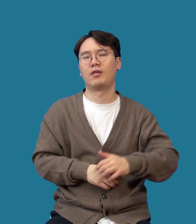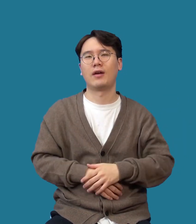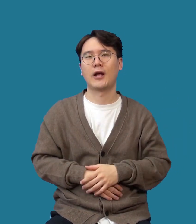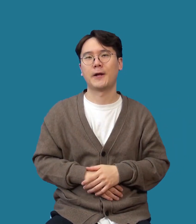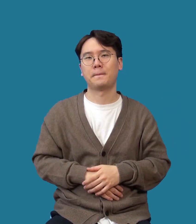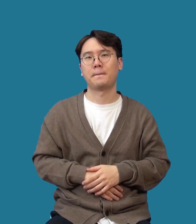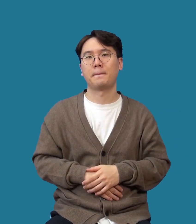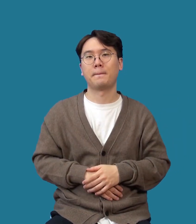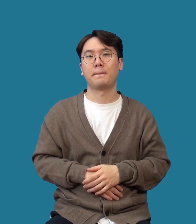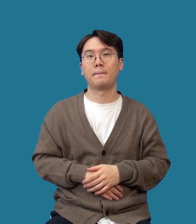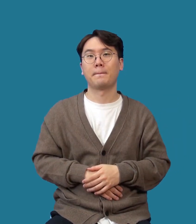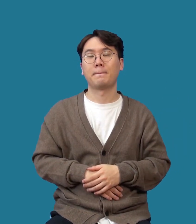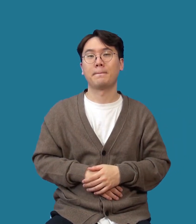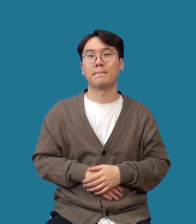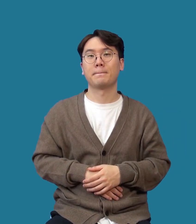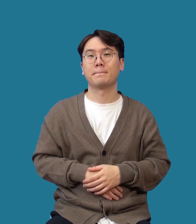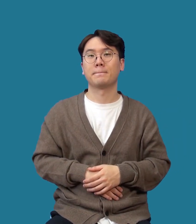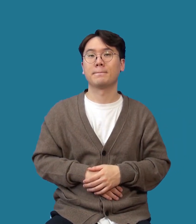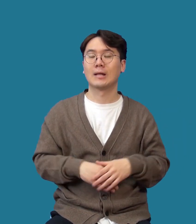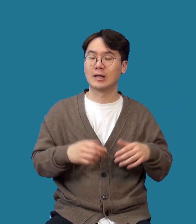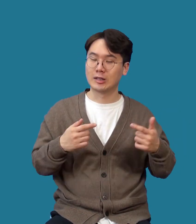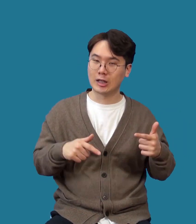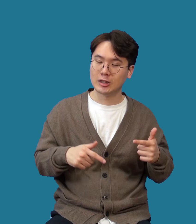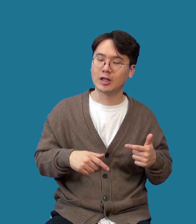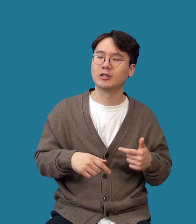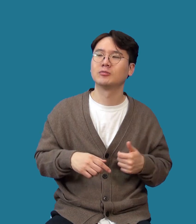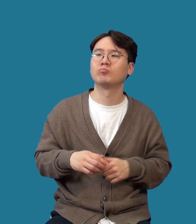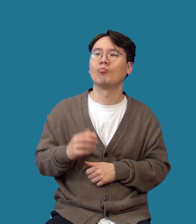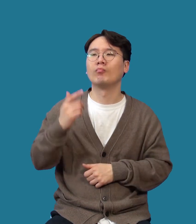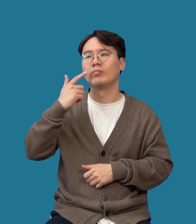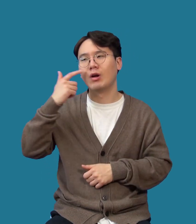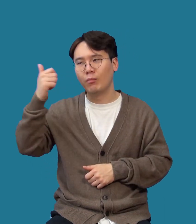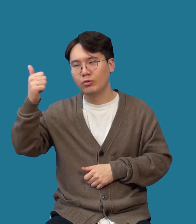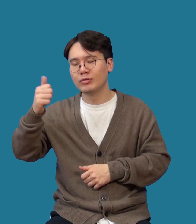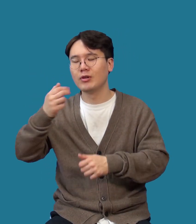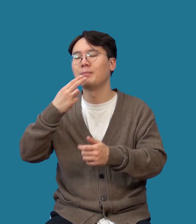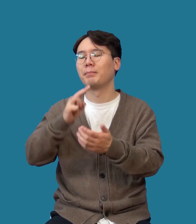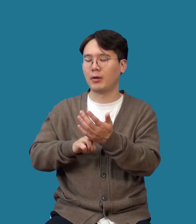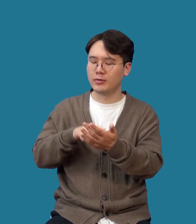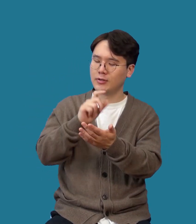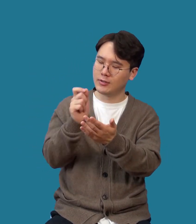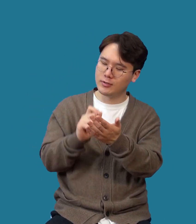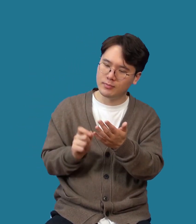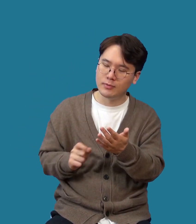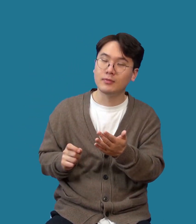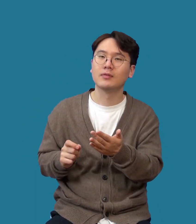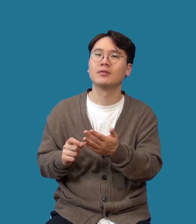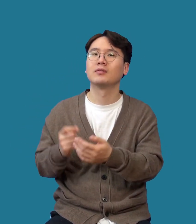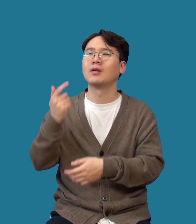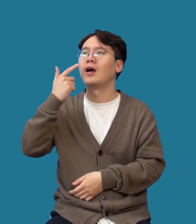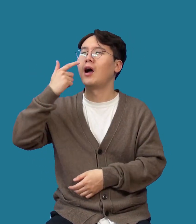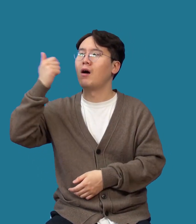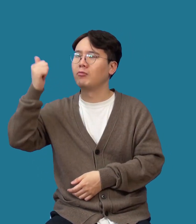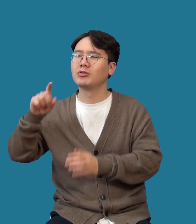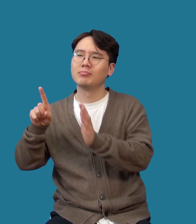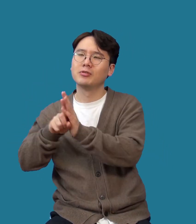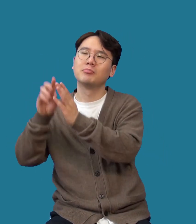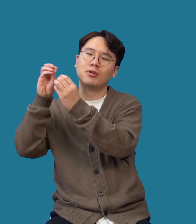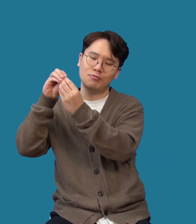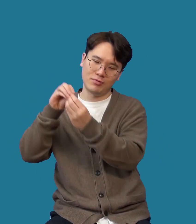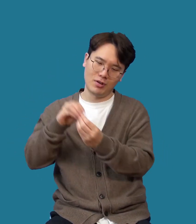그러면서도 아들은 늘 아버지에게 편지를 쓰면 제일 마지막에는 아버지 신앙의 유산을